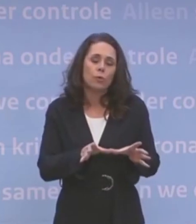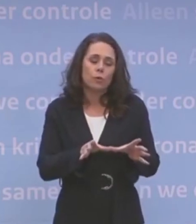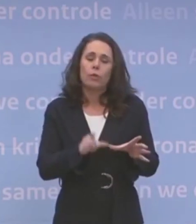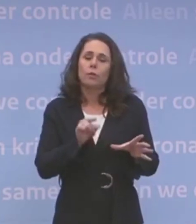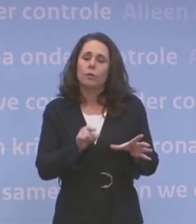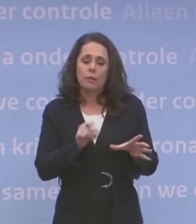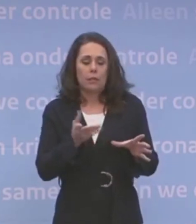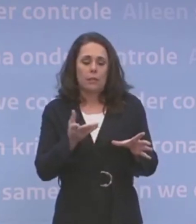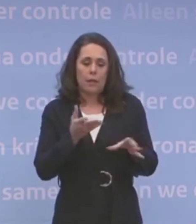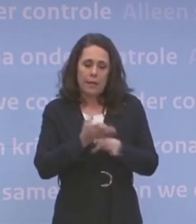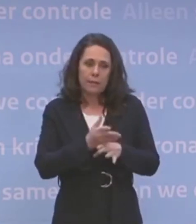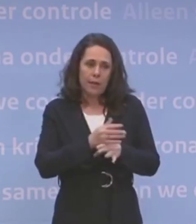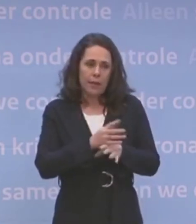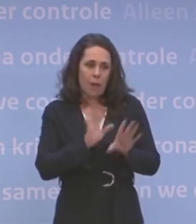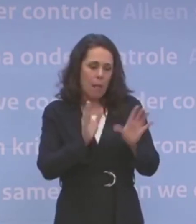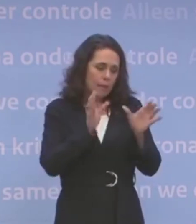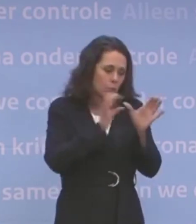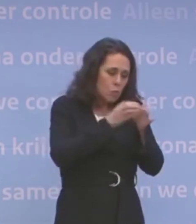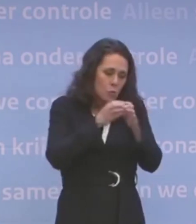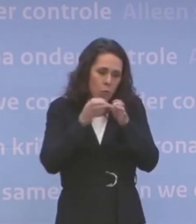je daar allemaal apart naar kijkt.